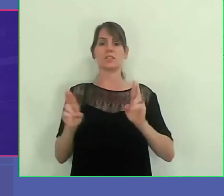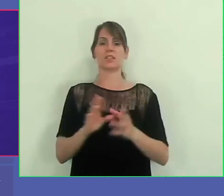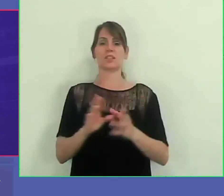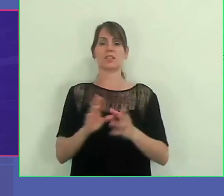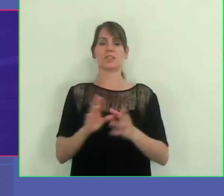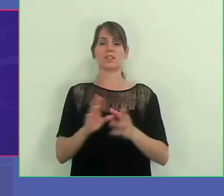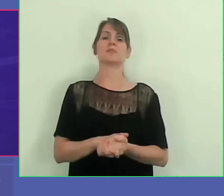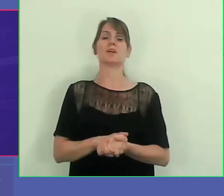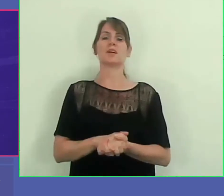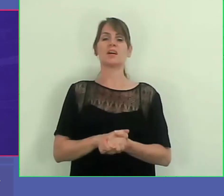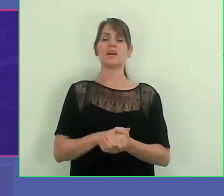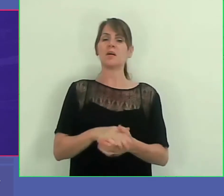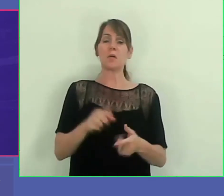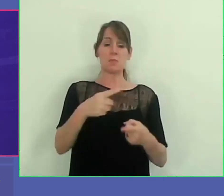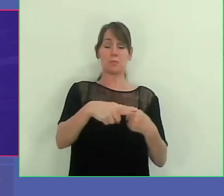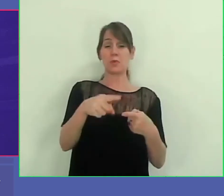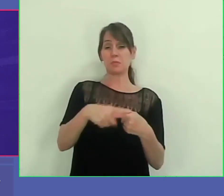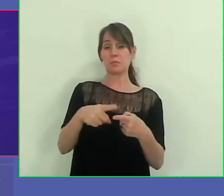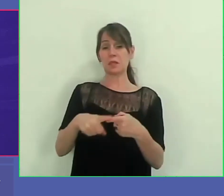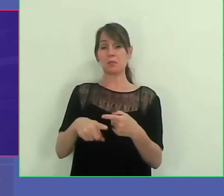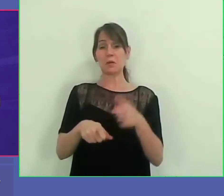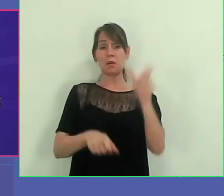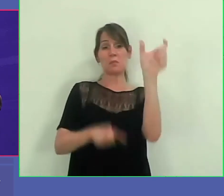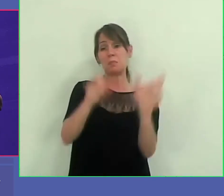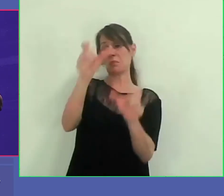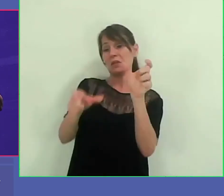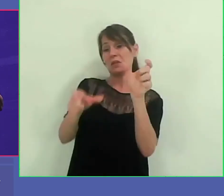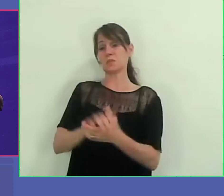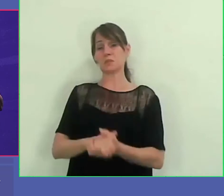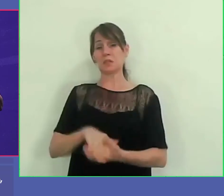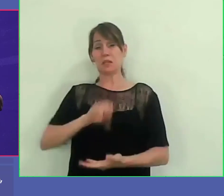todos problemas de relacionamento. Ódio,